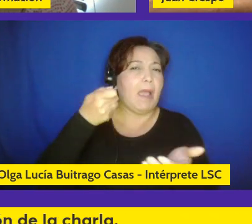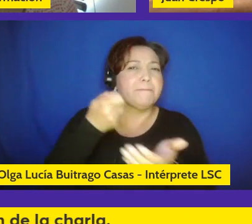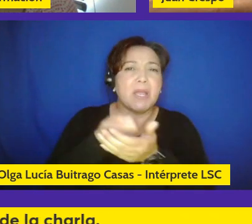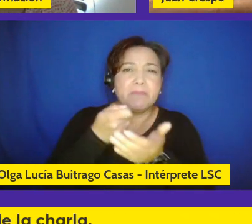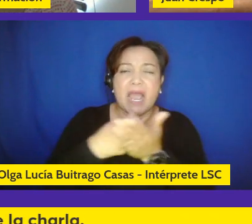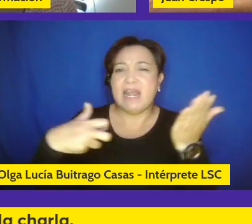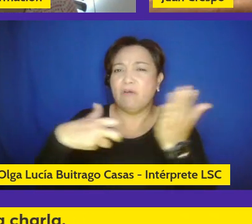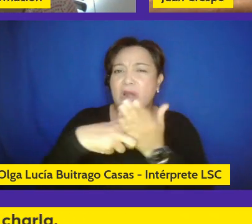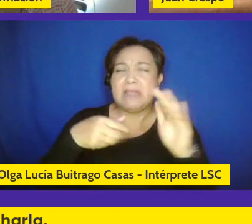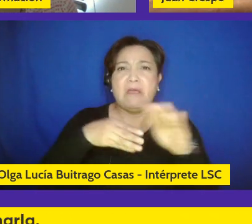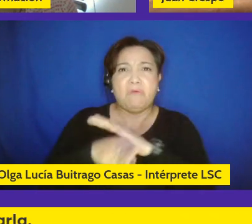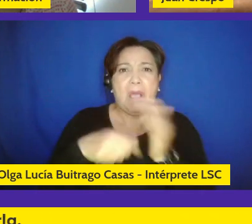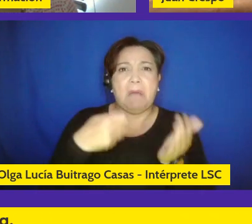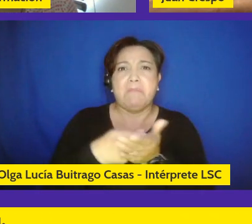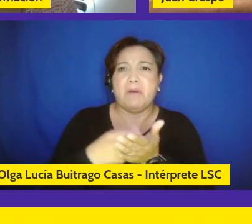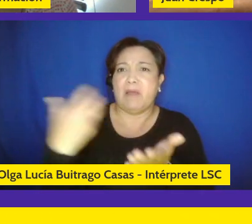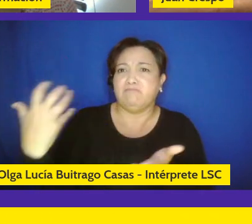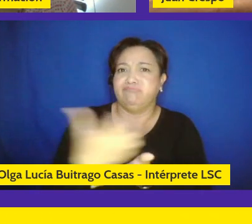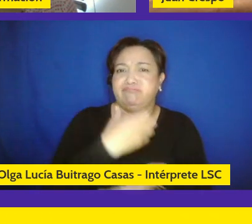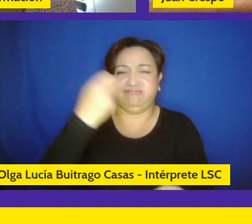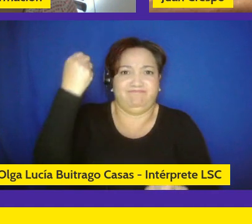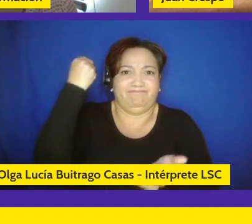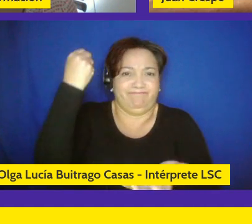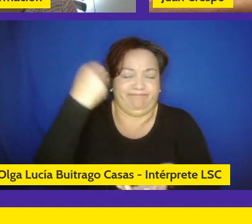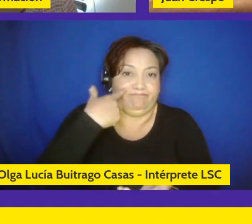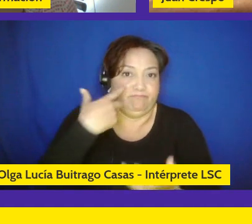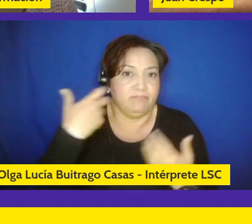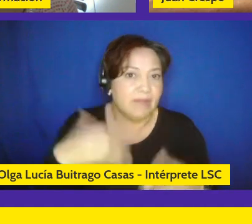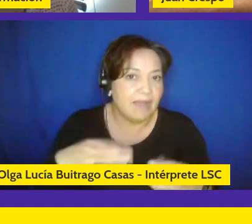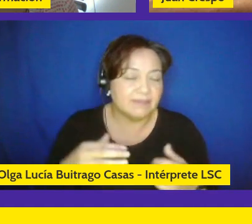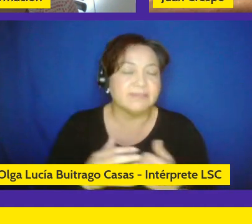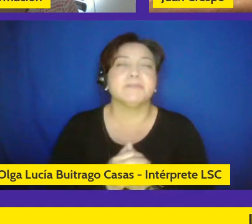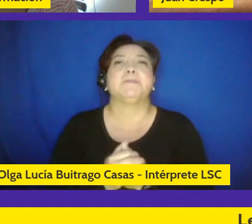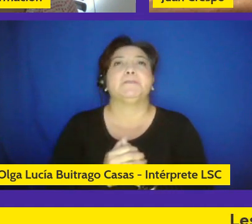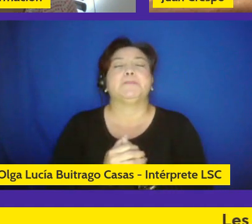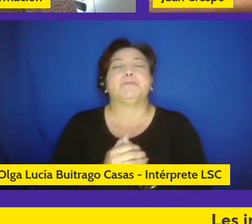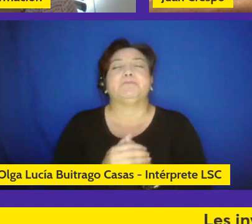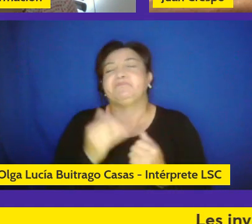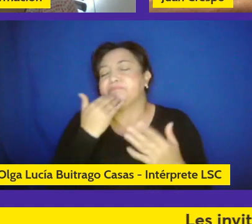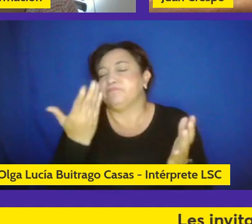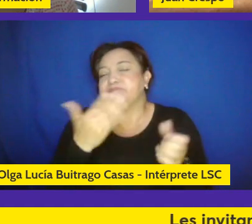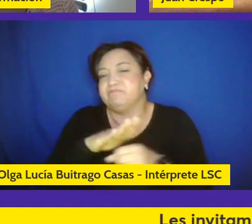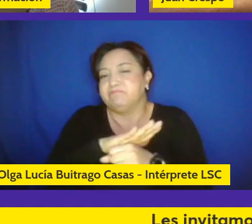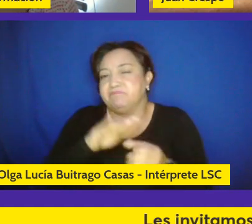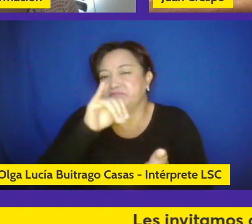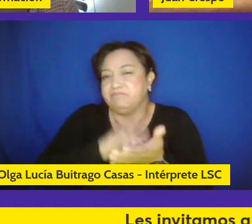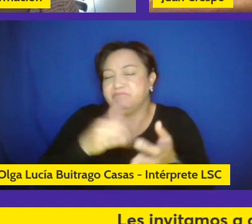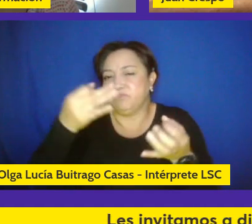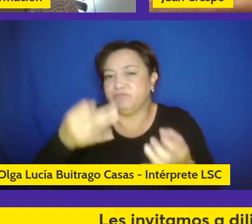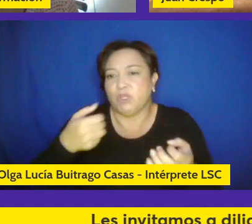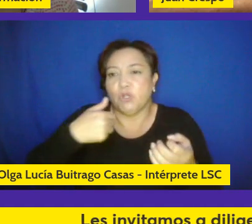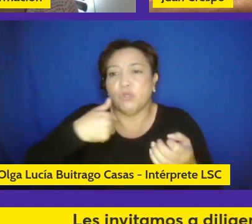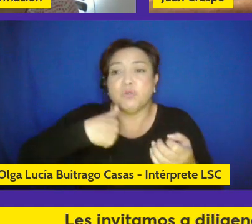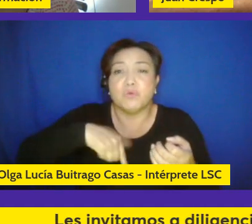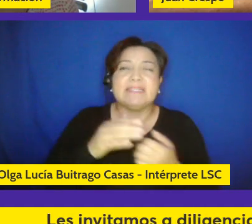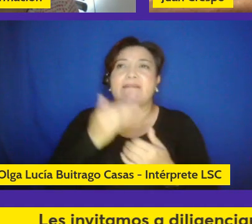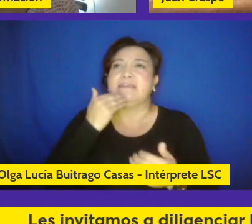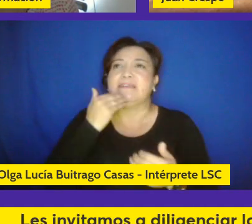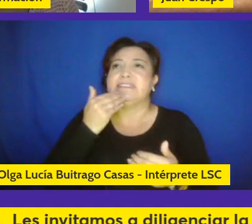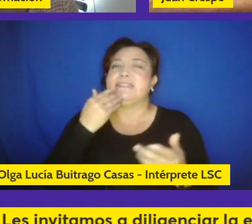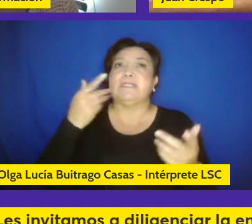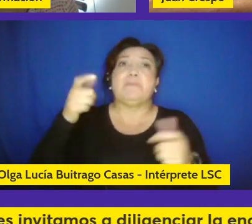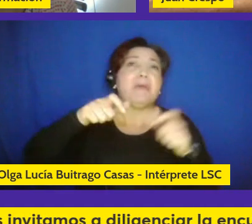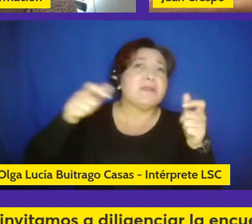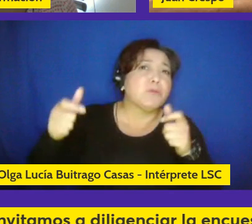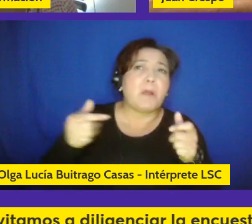¿Qué pasa si ese no fuera el caso? Si, digamos, el paso por la taquilla es difícil, y lo pregunto